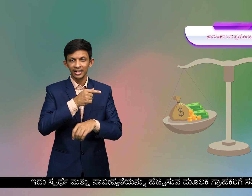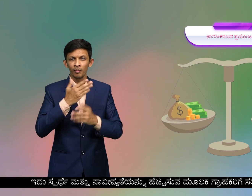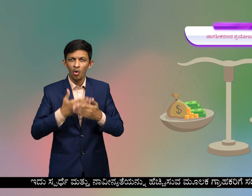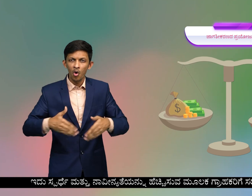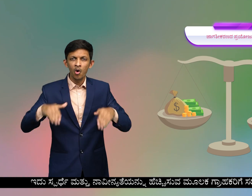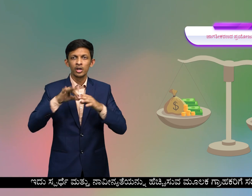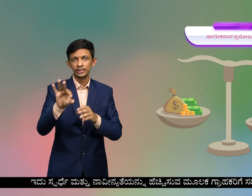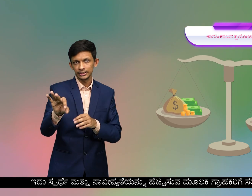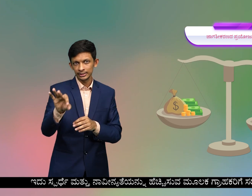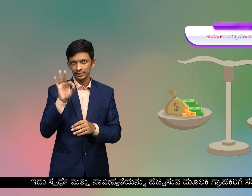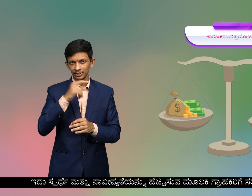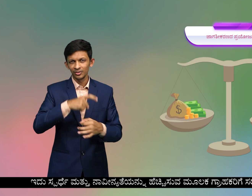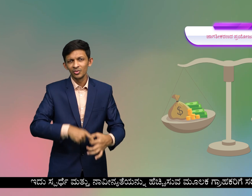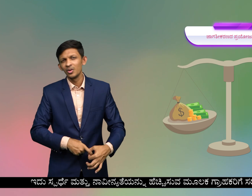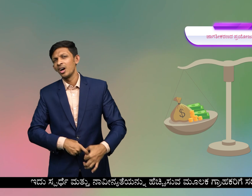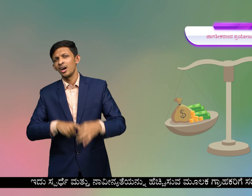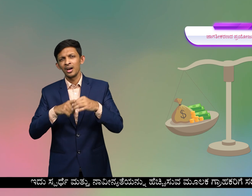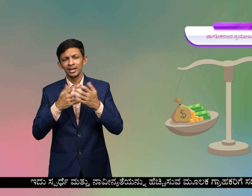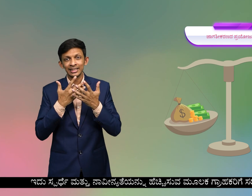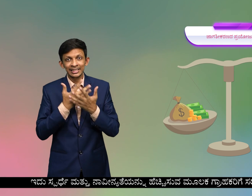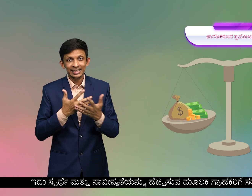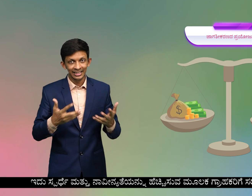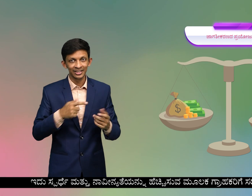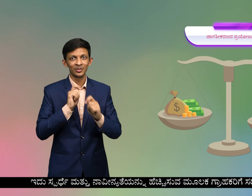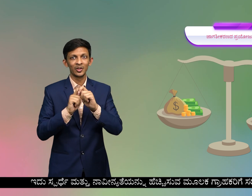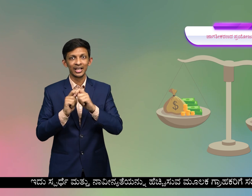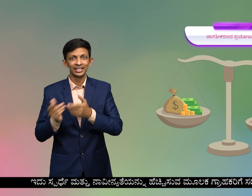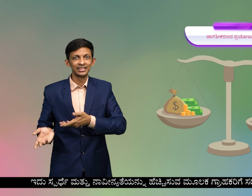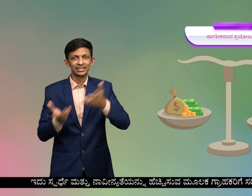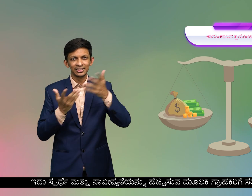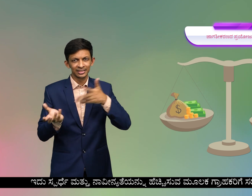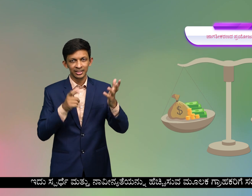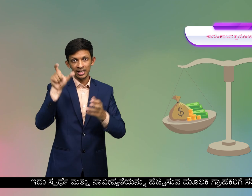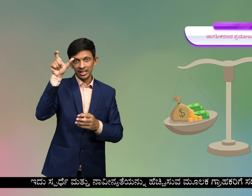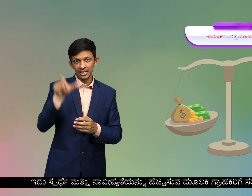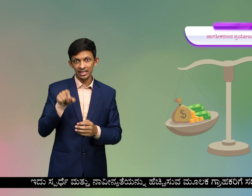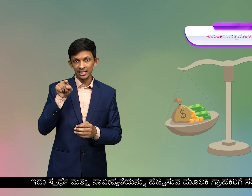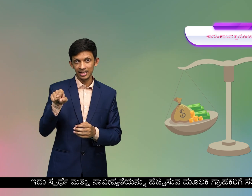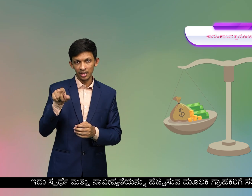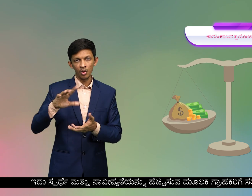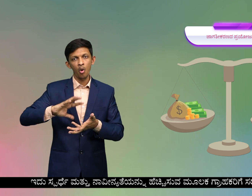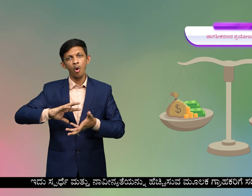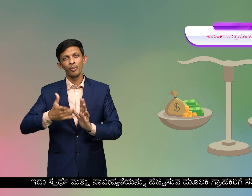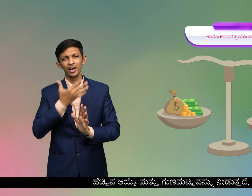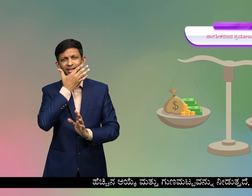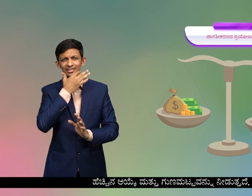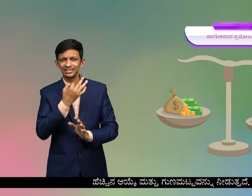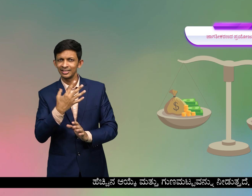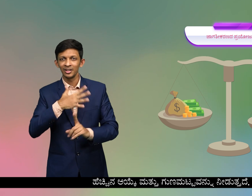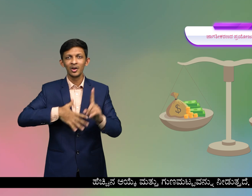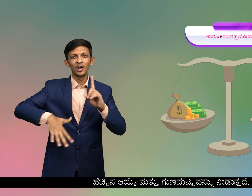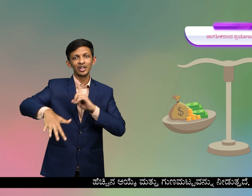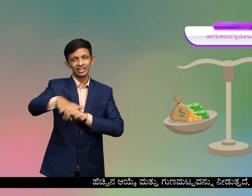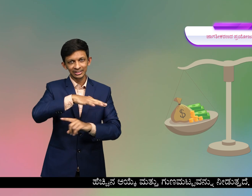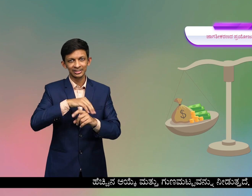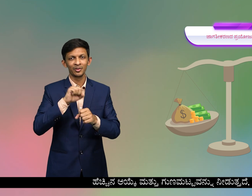ಇದು ಸ್ಪರ್ಧೆ ಮತ್ತು ನಾವೀನ್ಯತೆಯನ್ನು ಹೆಚ್ಚಿಸುವ ಮೂಲಕ ಗ್ರಾಹಕರಿಗೆ ಸರಕು ಮತ್ತು ಸೇವೆಗಳ ಹೆಚ್ಚಿನ